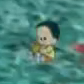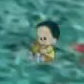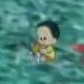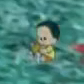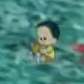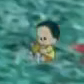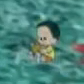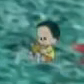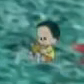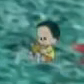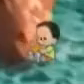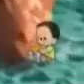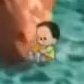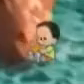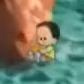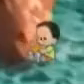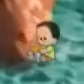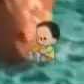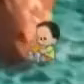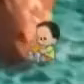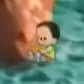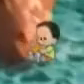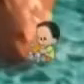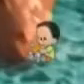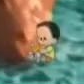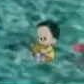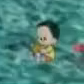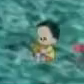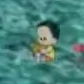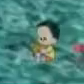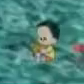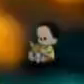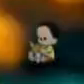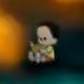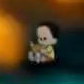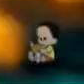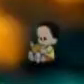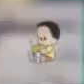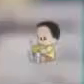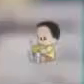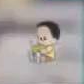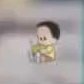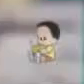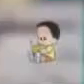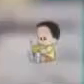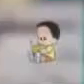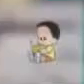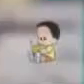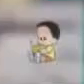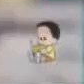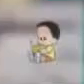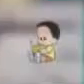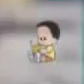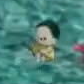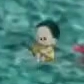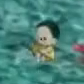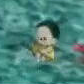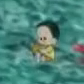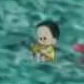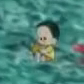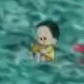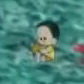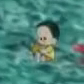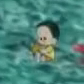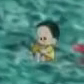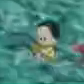Iam de joelhos, as observa sorrindo com um dinossauro na mão. Uma delas olha sorrindo. Ele abaixa a cabeça